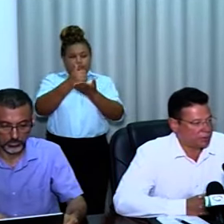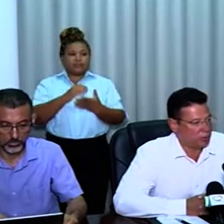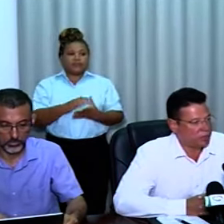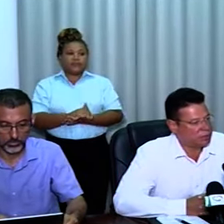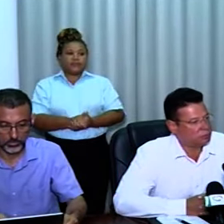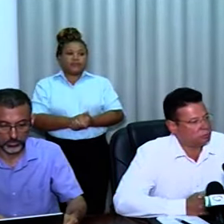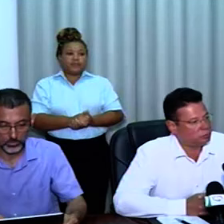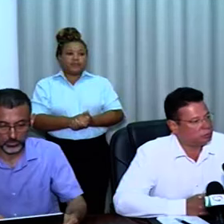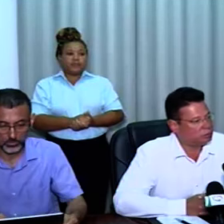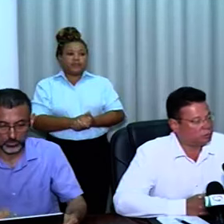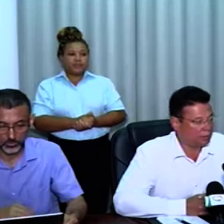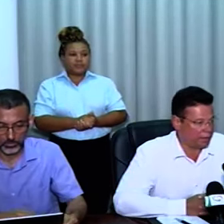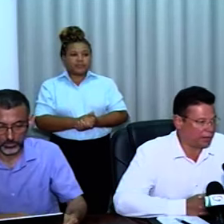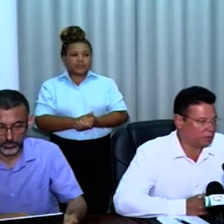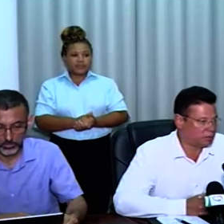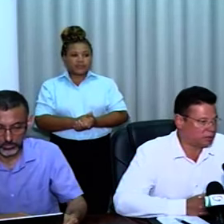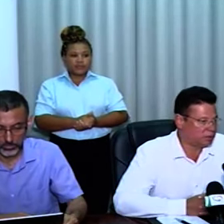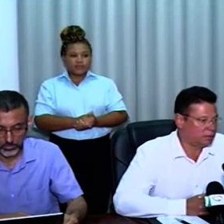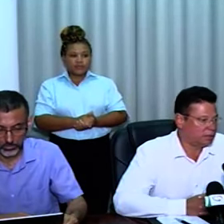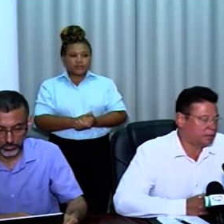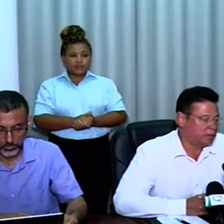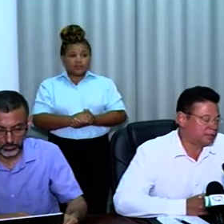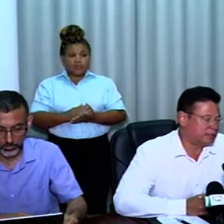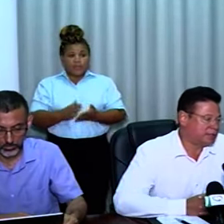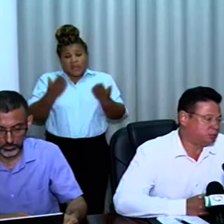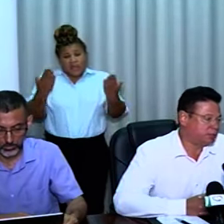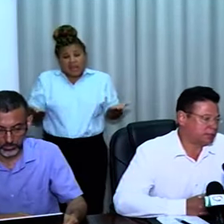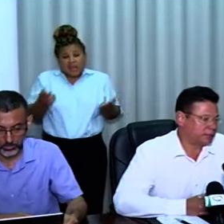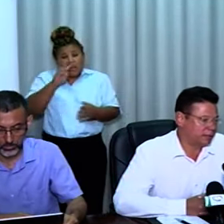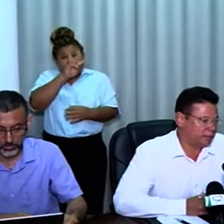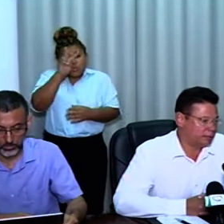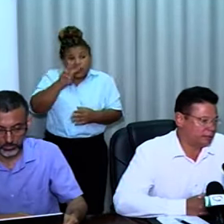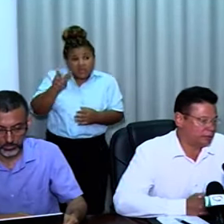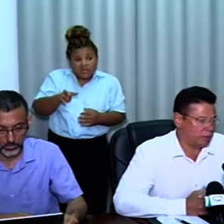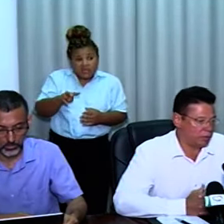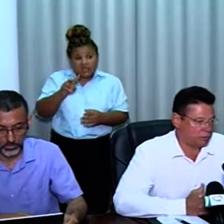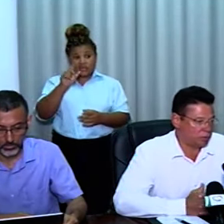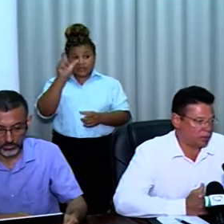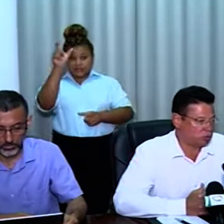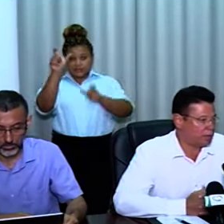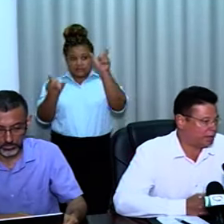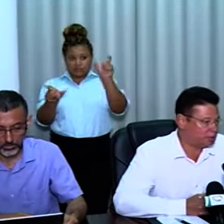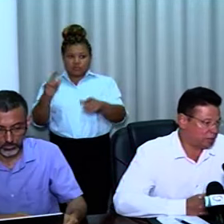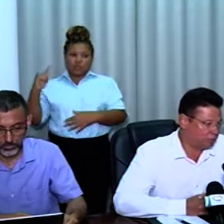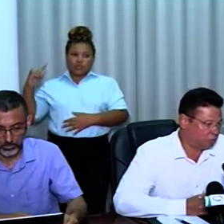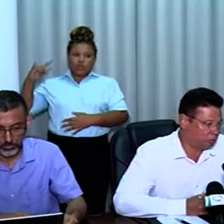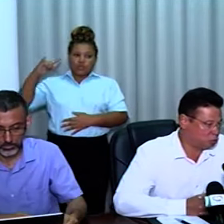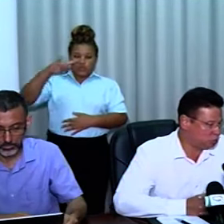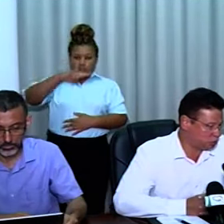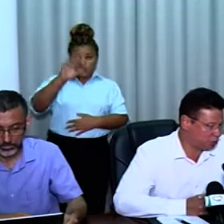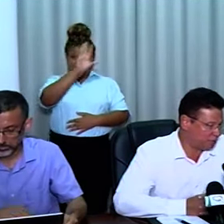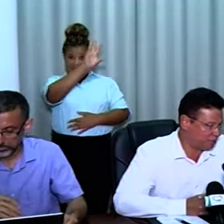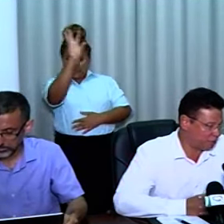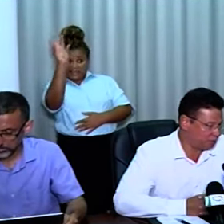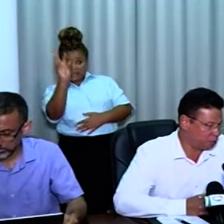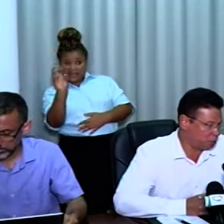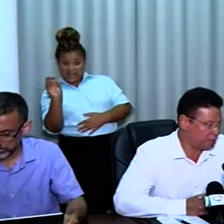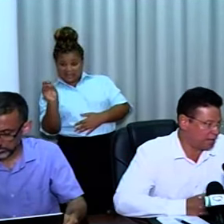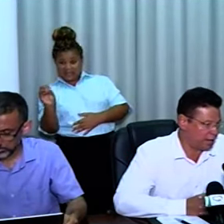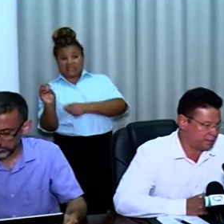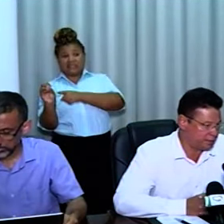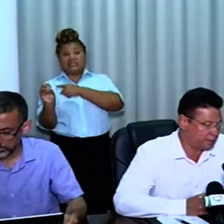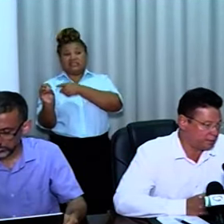anticiper qu'il y a aucun timon pour tomber malade à cause. Ça, dès que timon est en entrée, nous avons tout bon health check form, tout timon qui est sur l'avion,